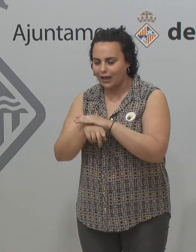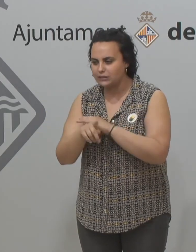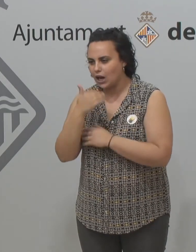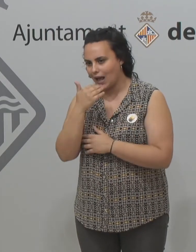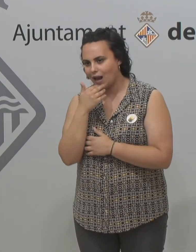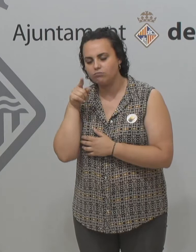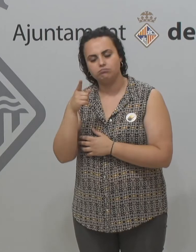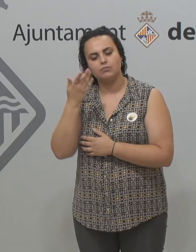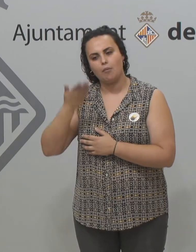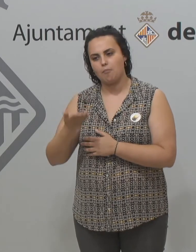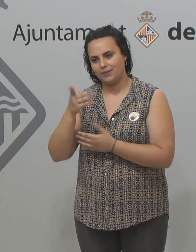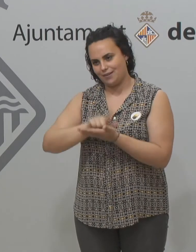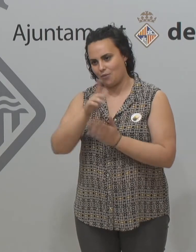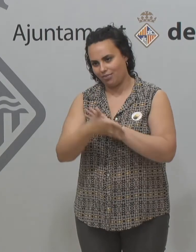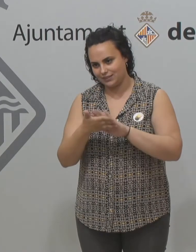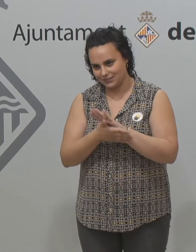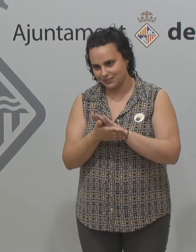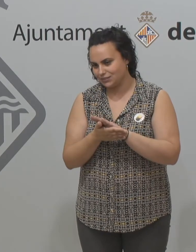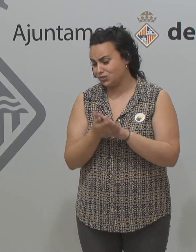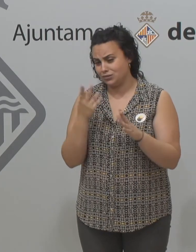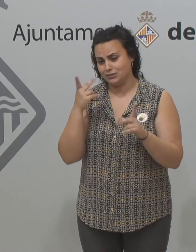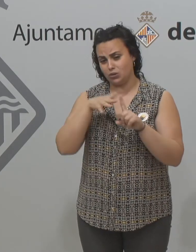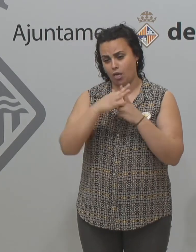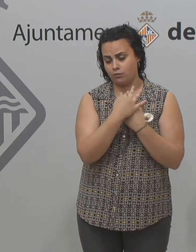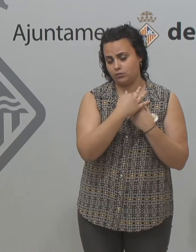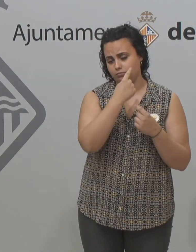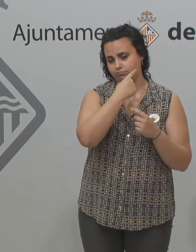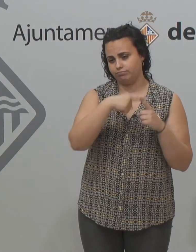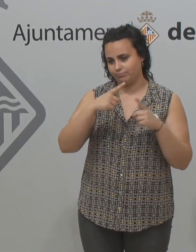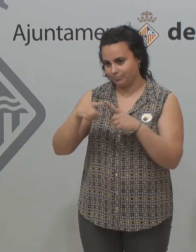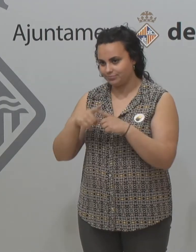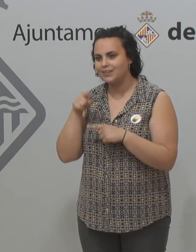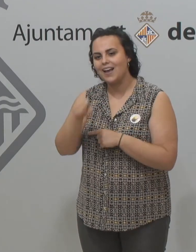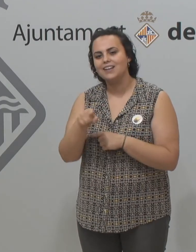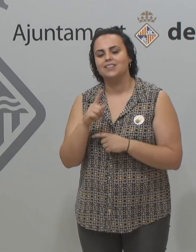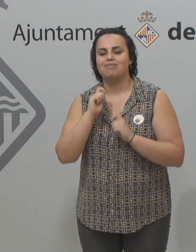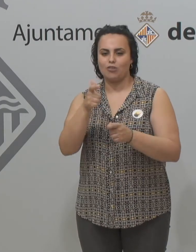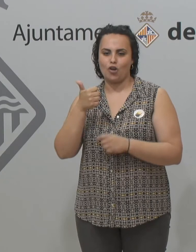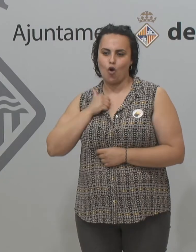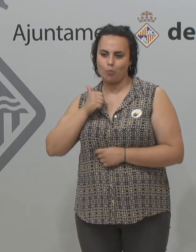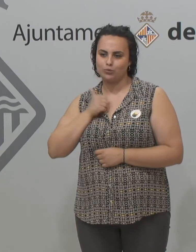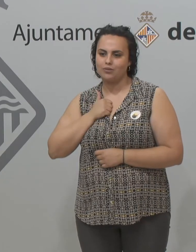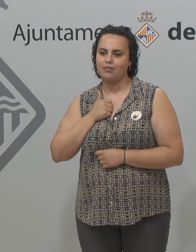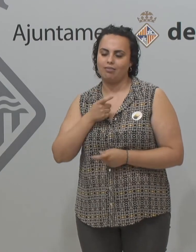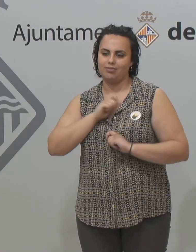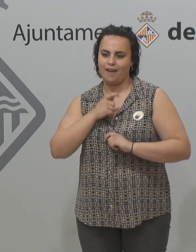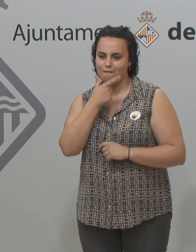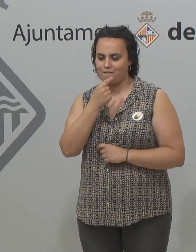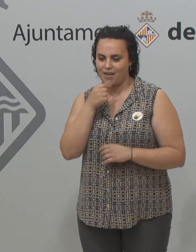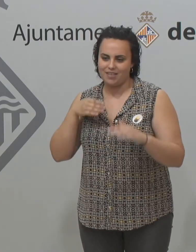moltes situacions, i sobretot que aquesta dona molta oportunitat i facilita l'accés a la